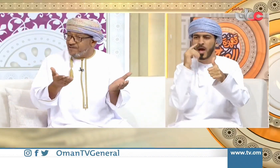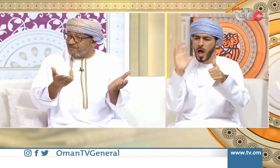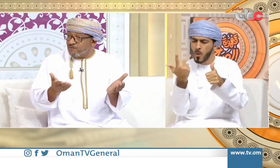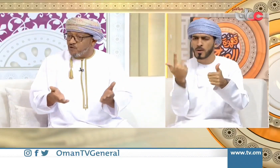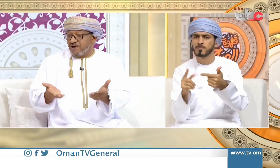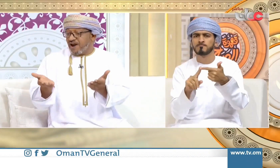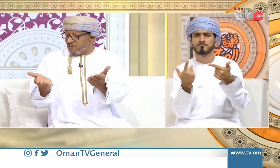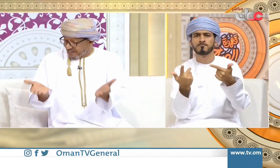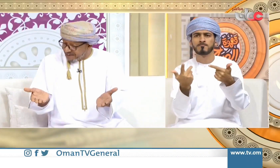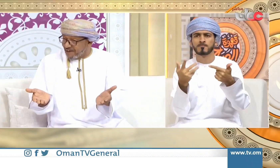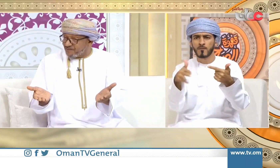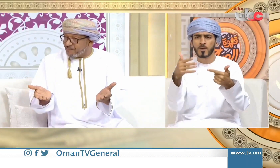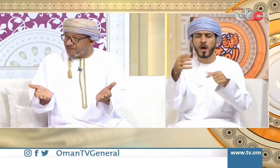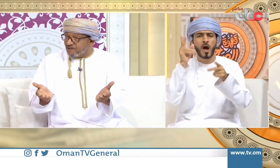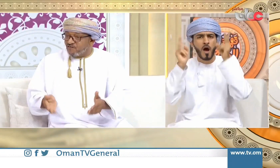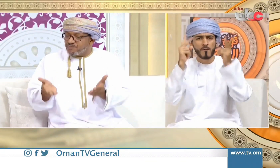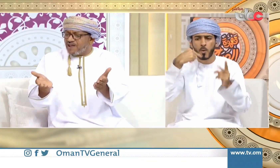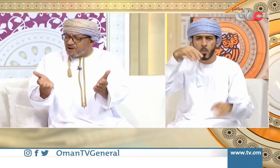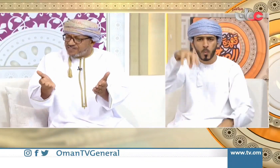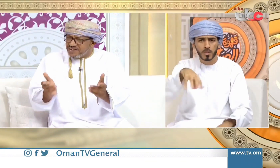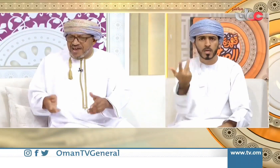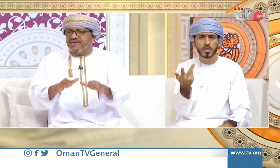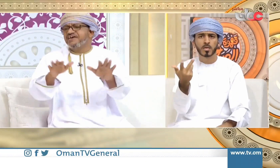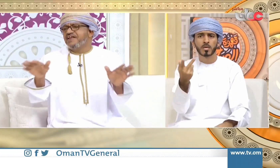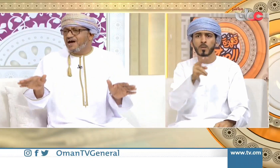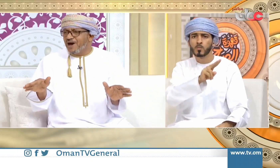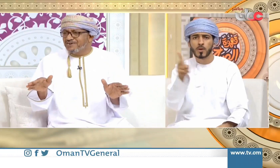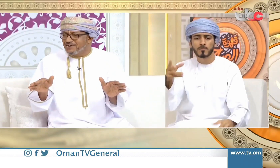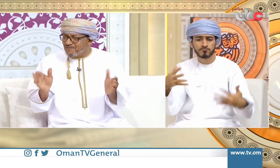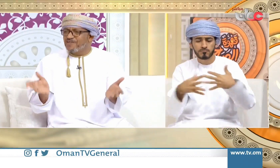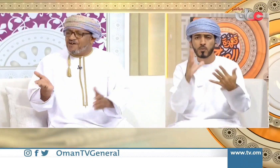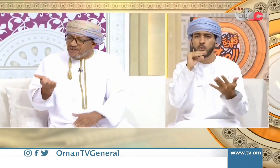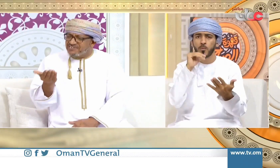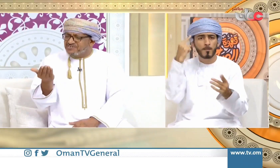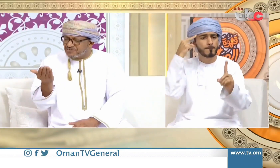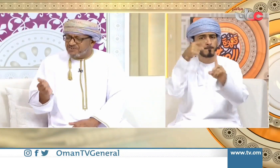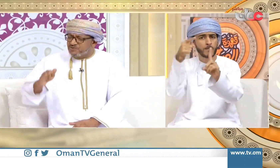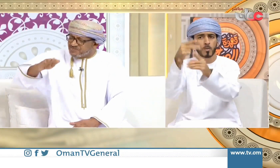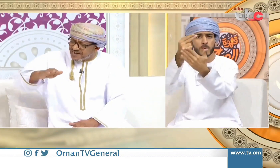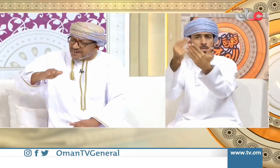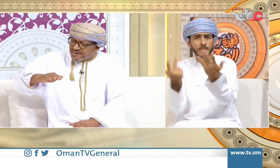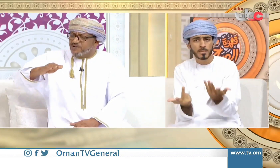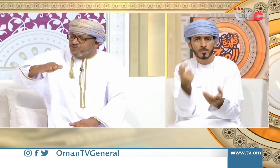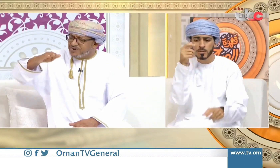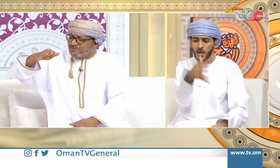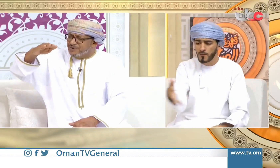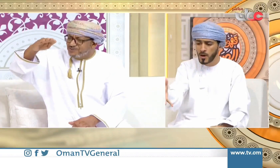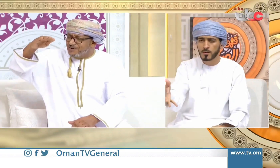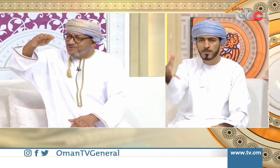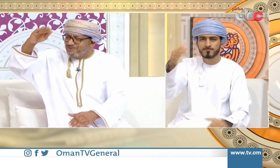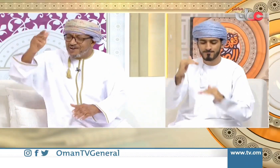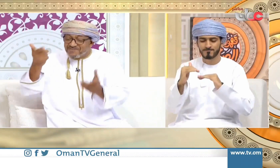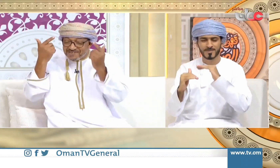دولية ومعارض وطنية، فالمعارض الوطنية لدينا العمانيين، فالشخص الصغير يجب شوي